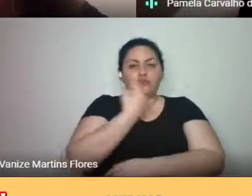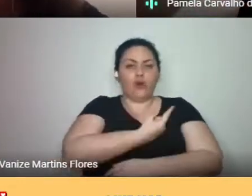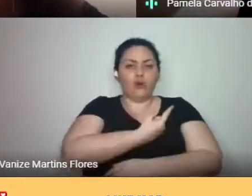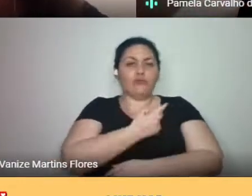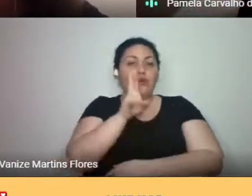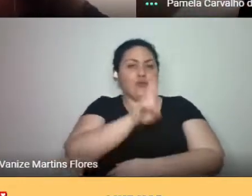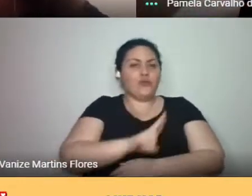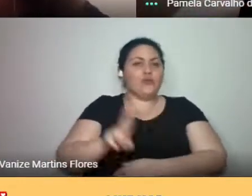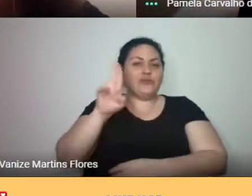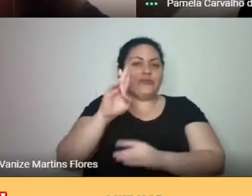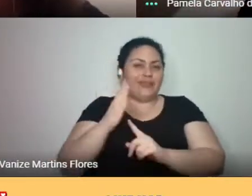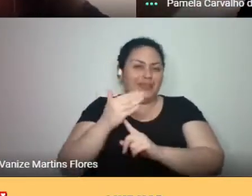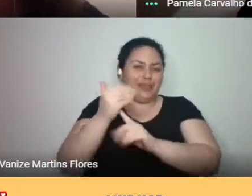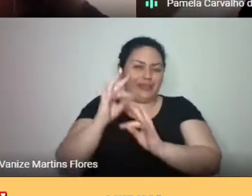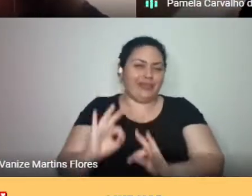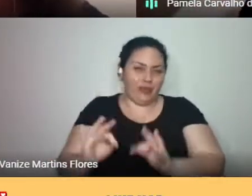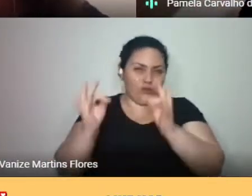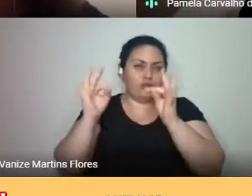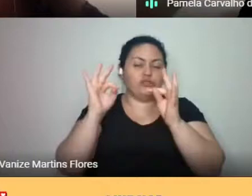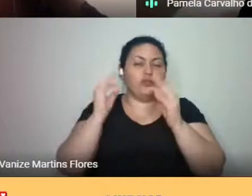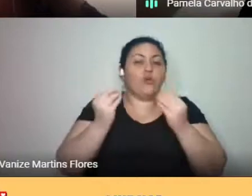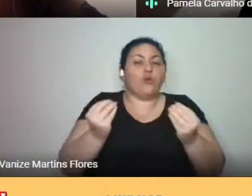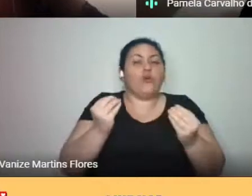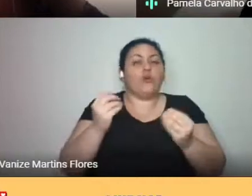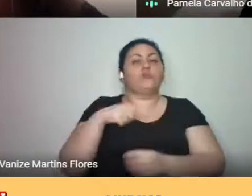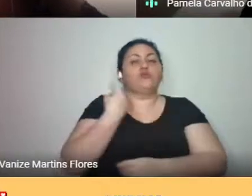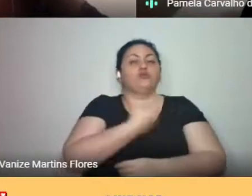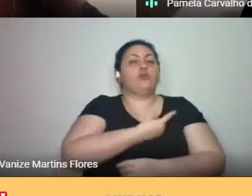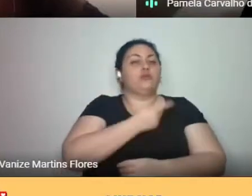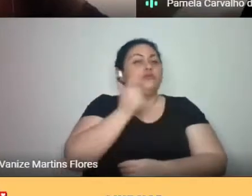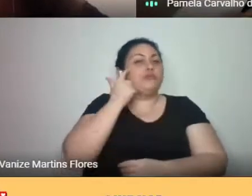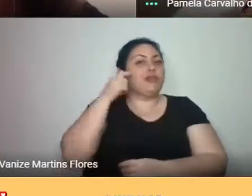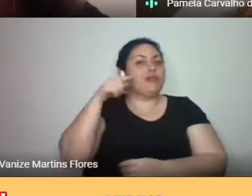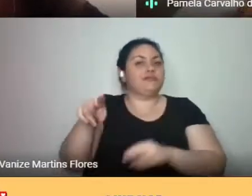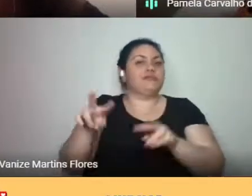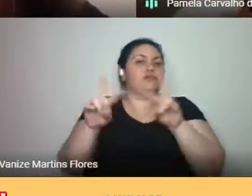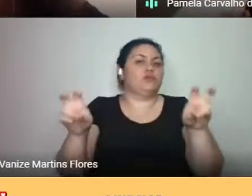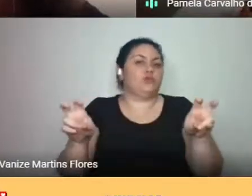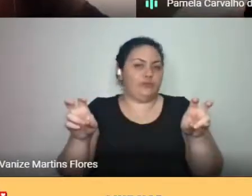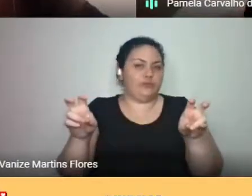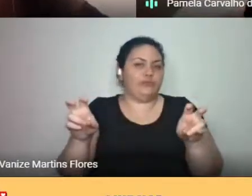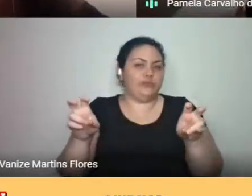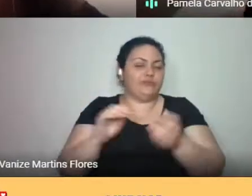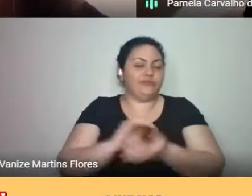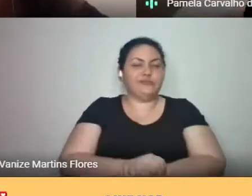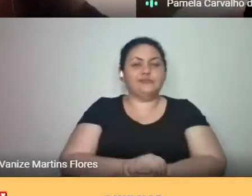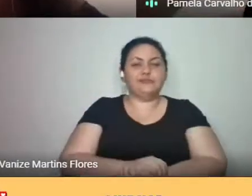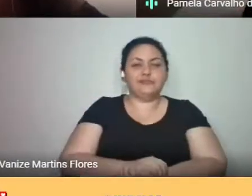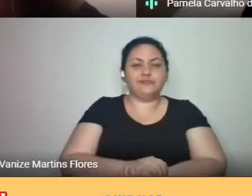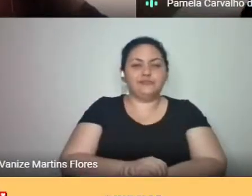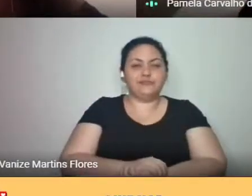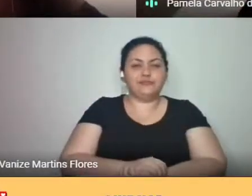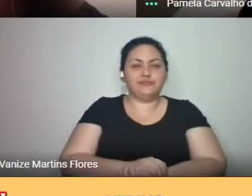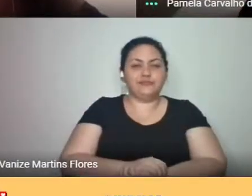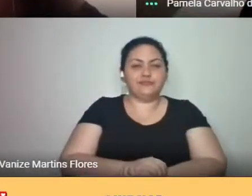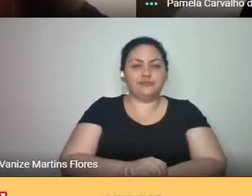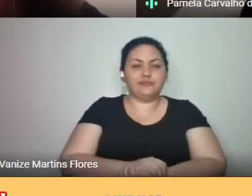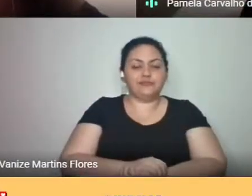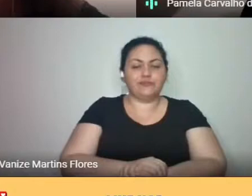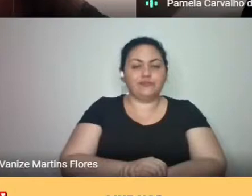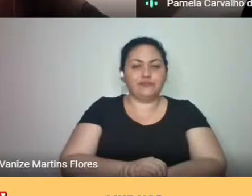indicarmos, assim, de alguma forma. Eu sempre falo que a nossa atenção é uma moeda muito